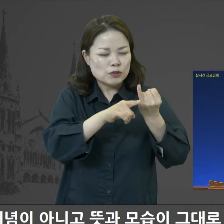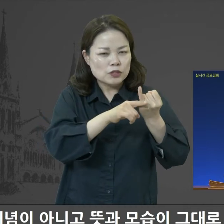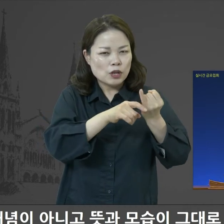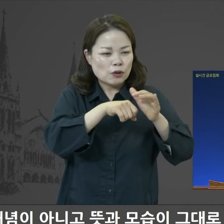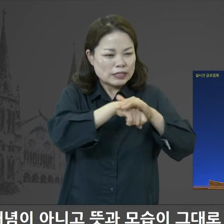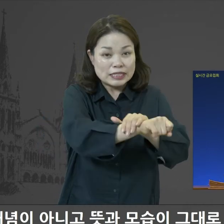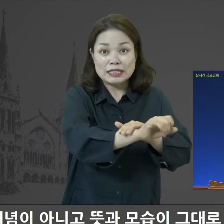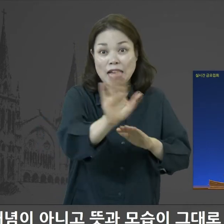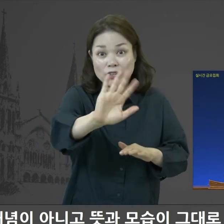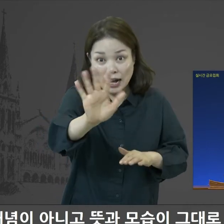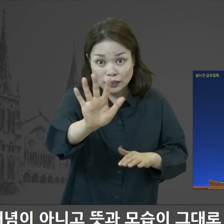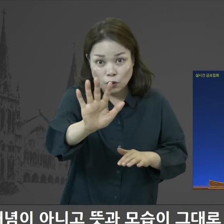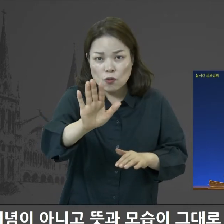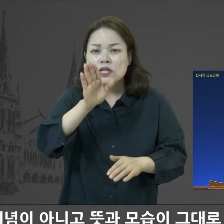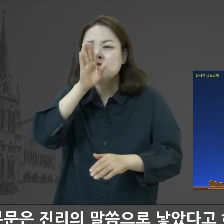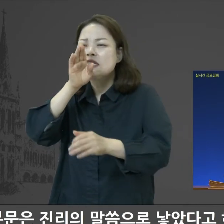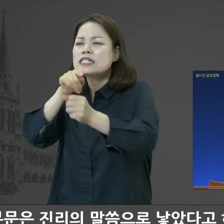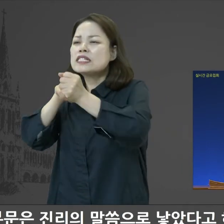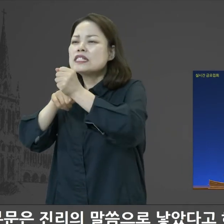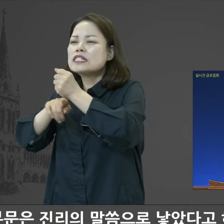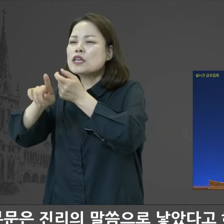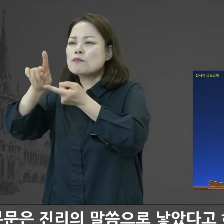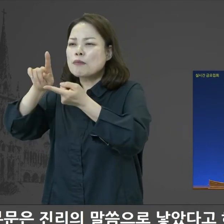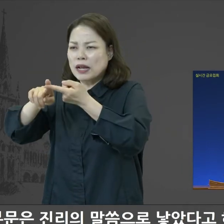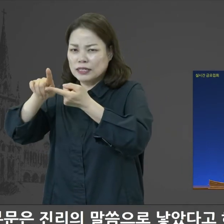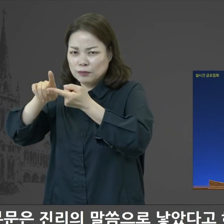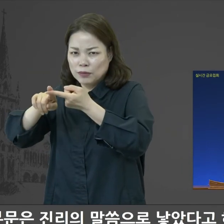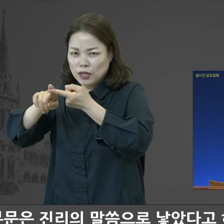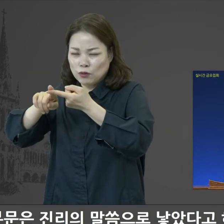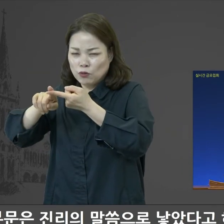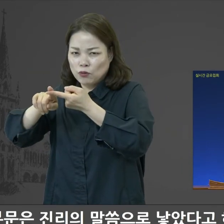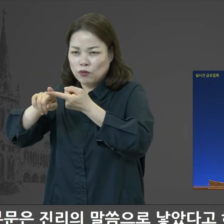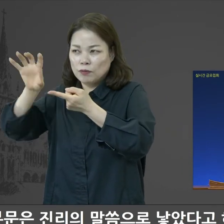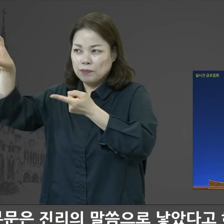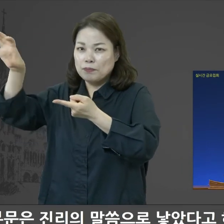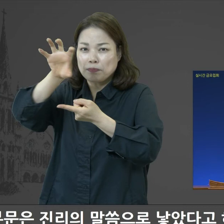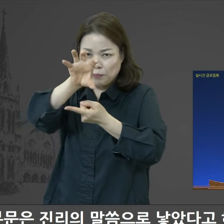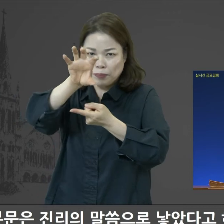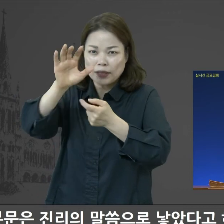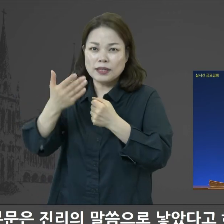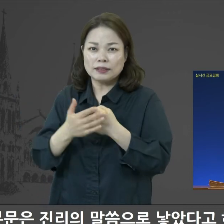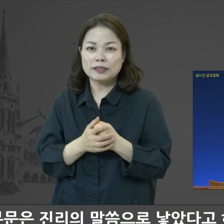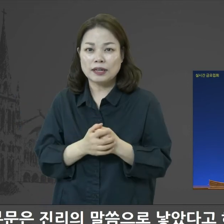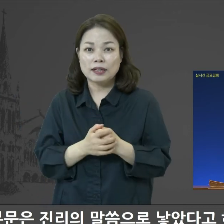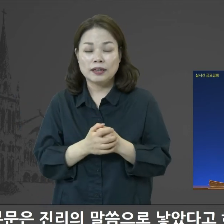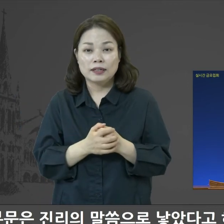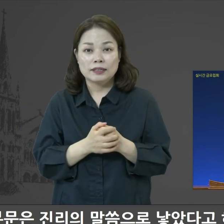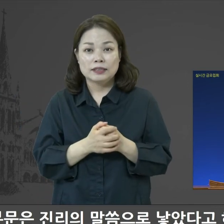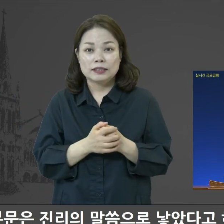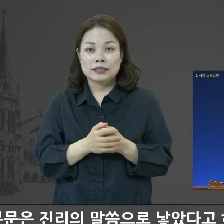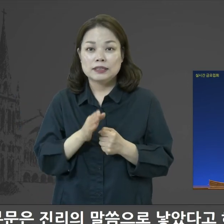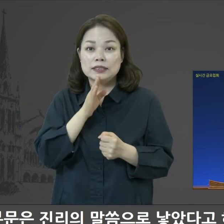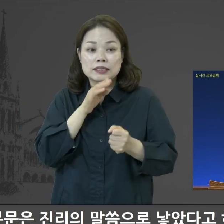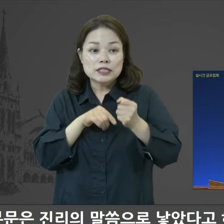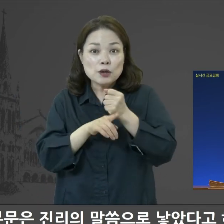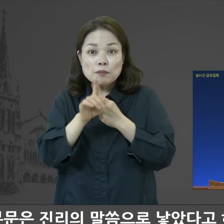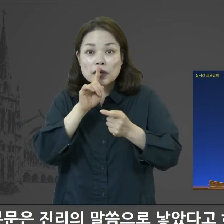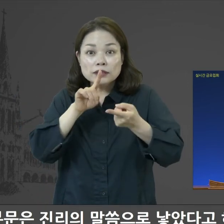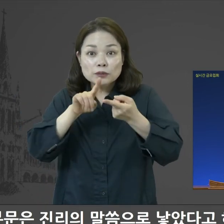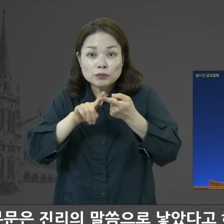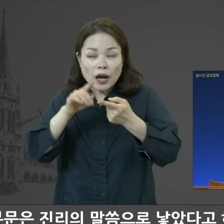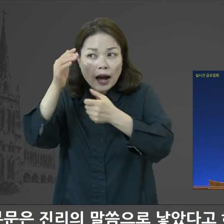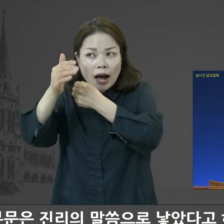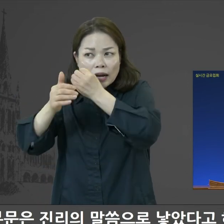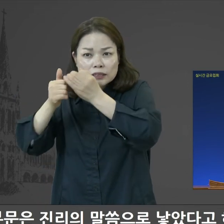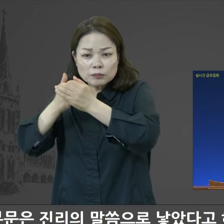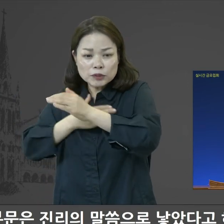아니고 진리의 말씀으로 낳았다는 겁니다. 진리의 말씀으로. 사랑하는 여러분, 진리의 말씀으로